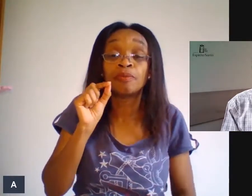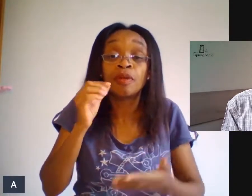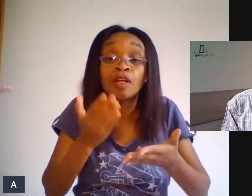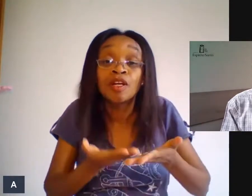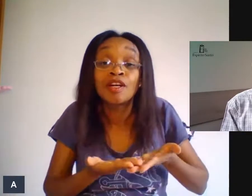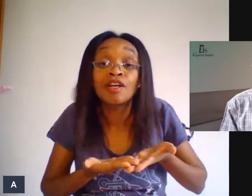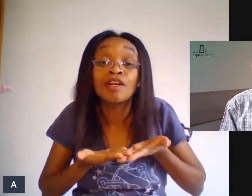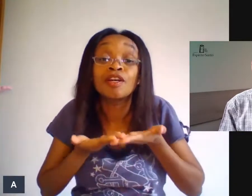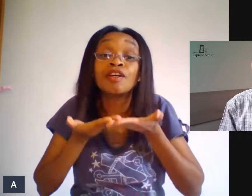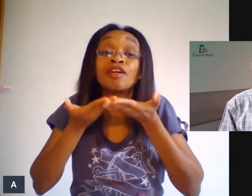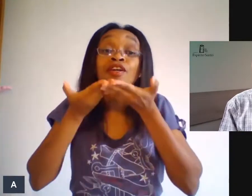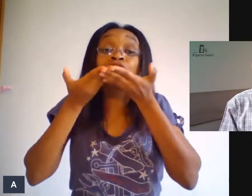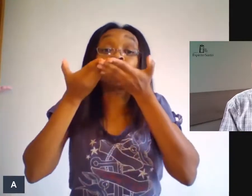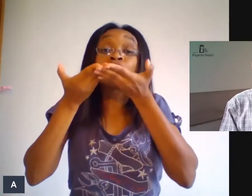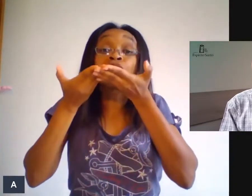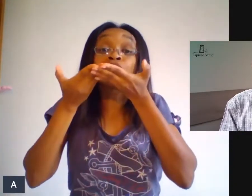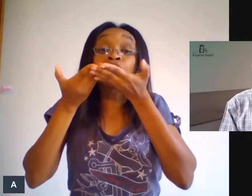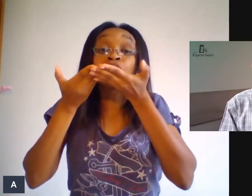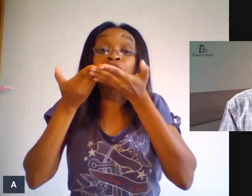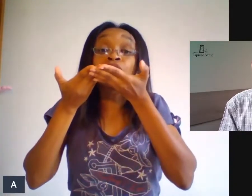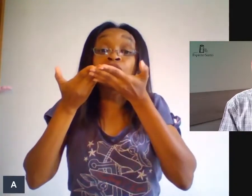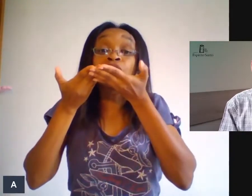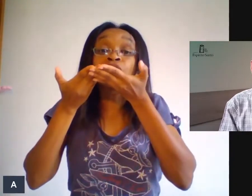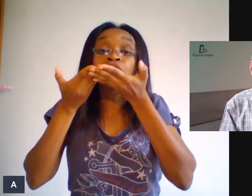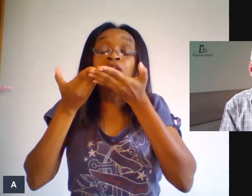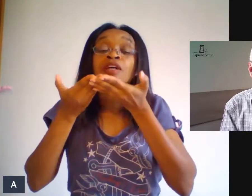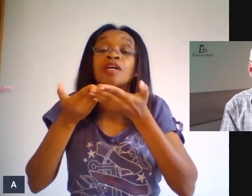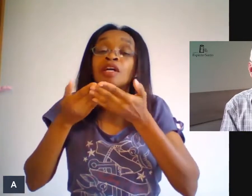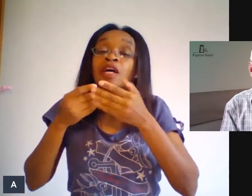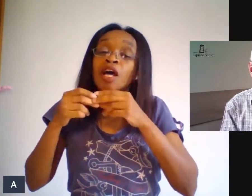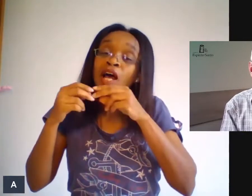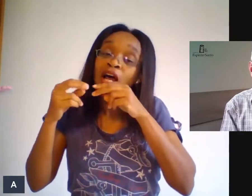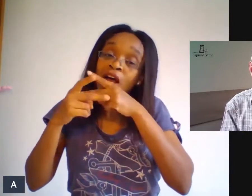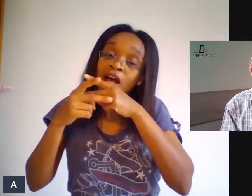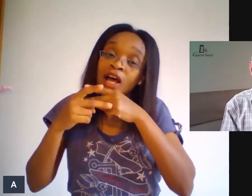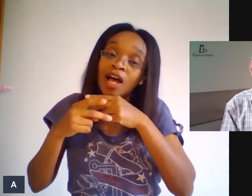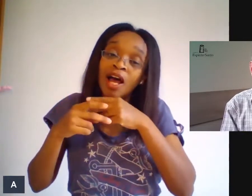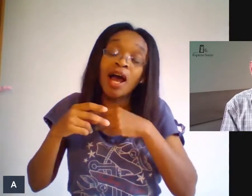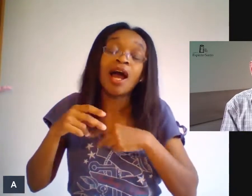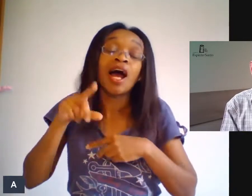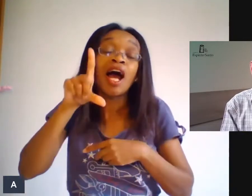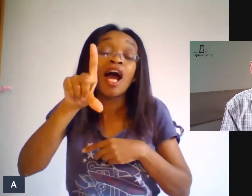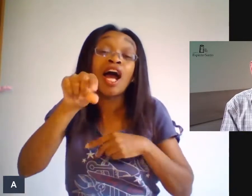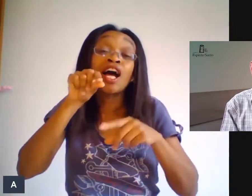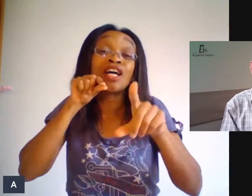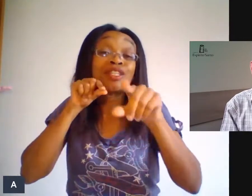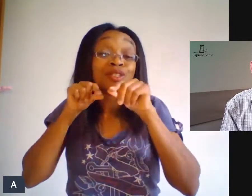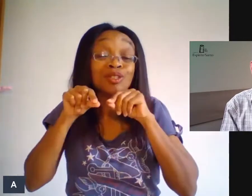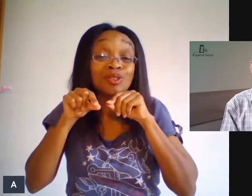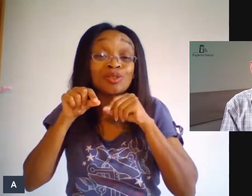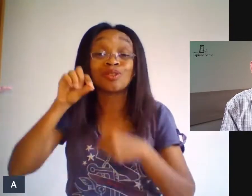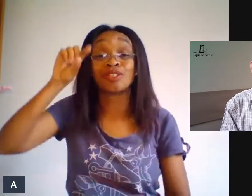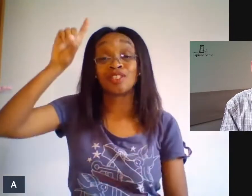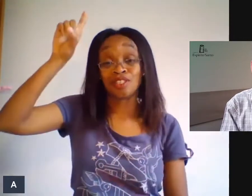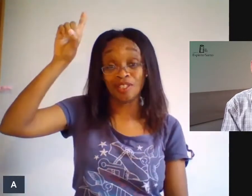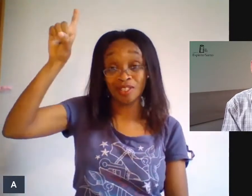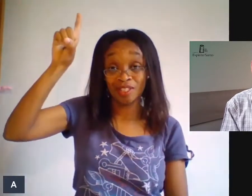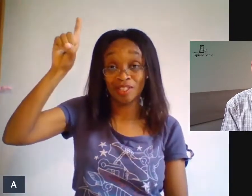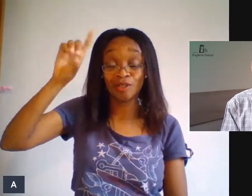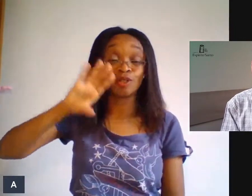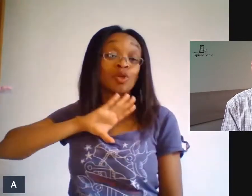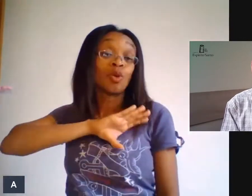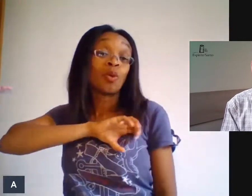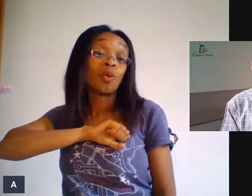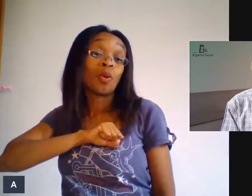exaltando com profundidade a prioridade que ele tem pelo ser humano. Tanto que é